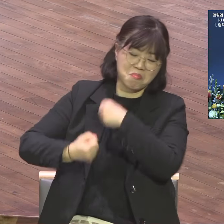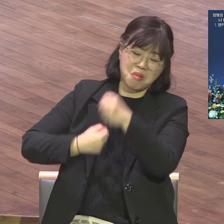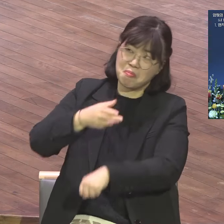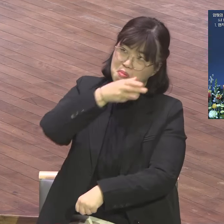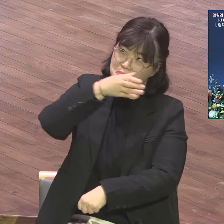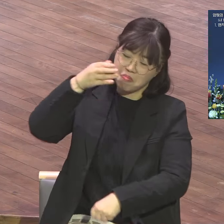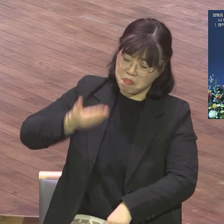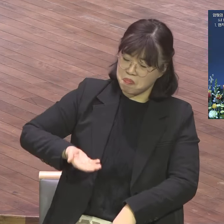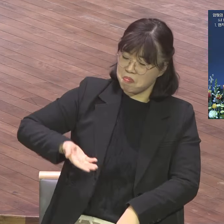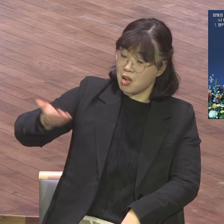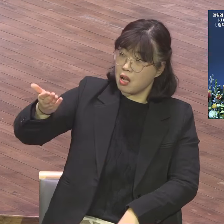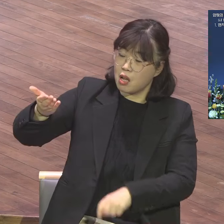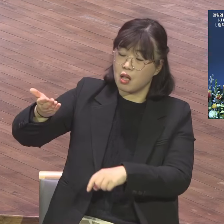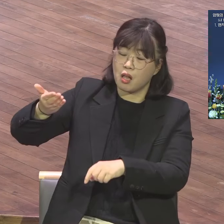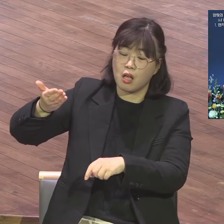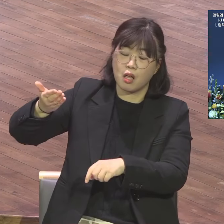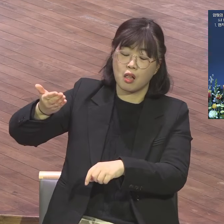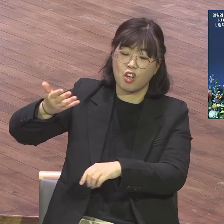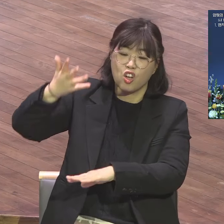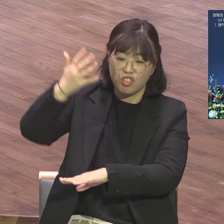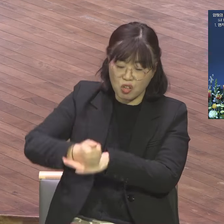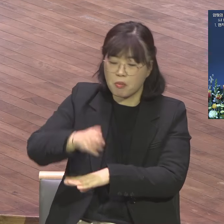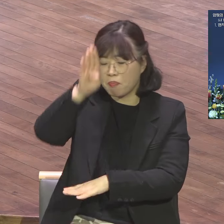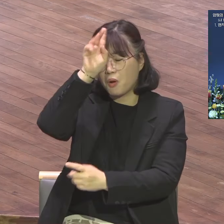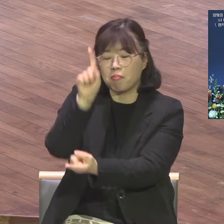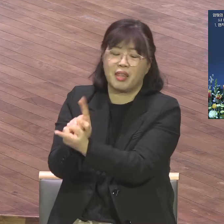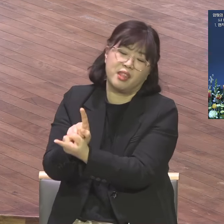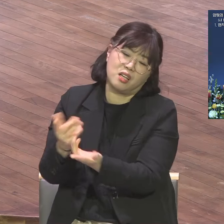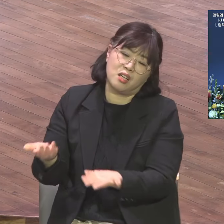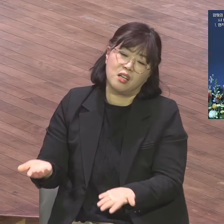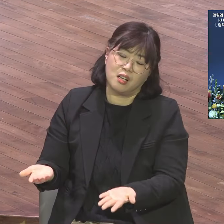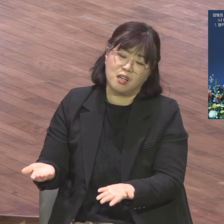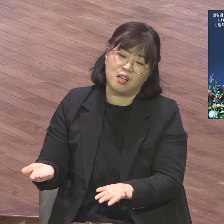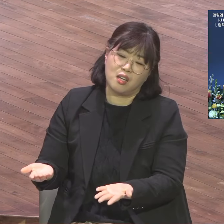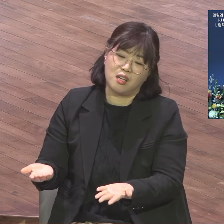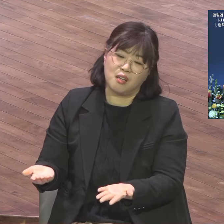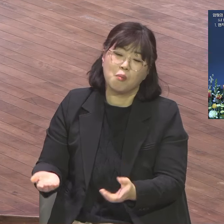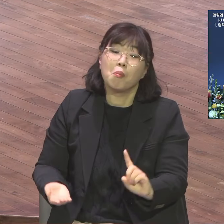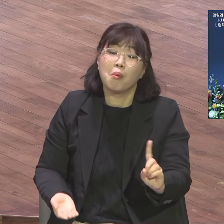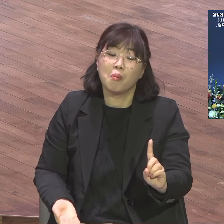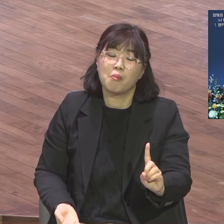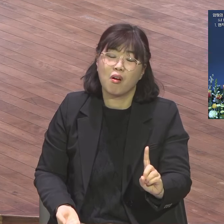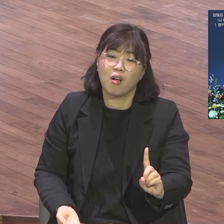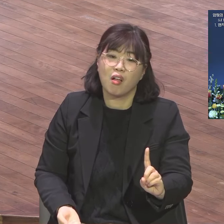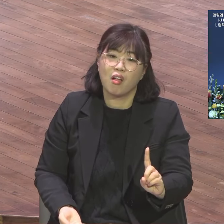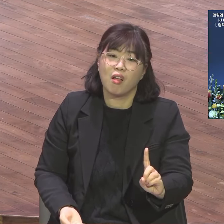이렇게 다윗은 달리 어떻게 했습니까? 자신을